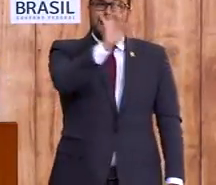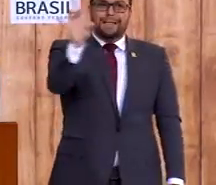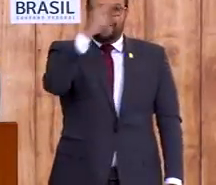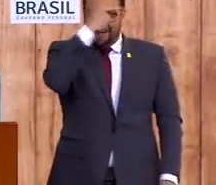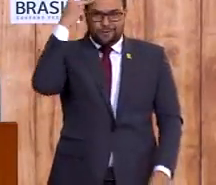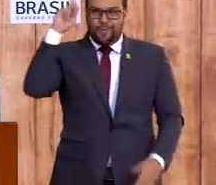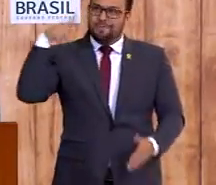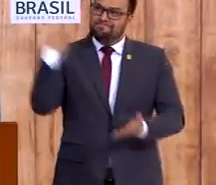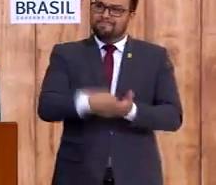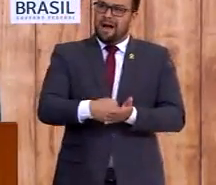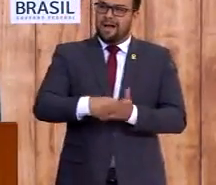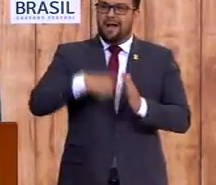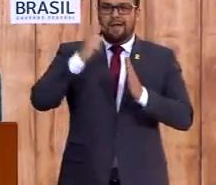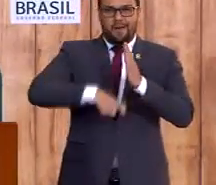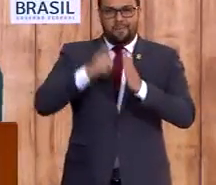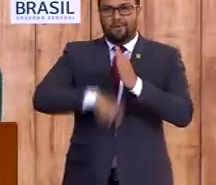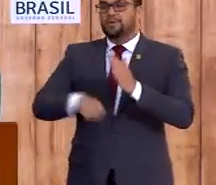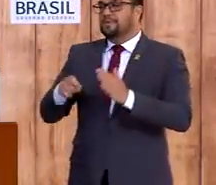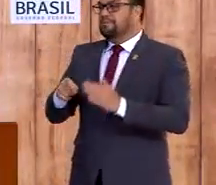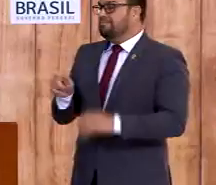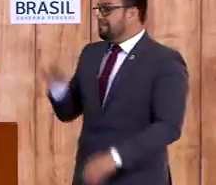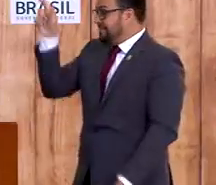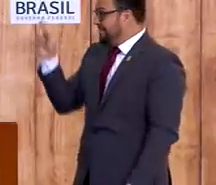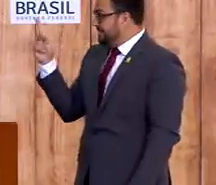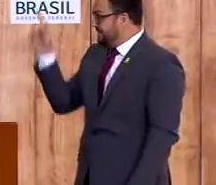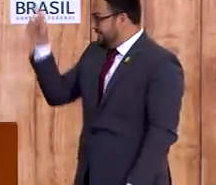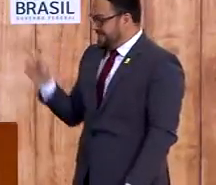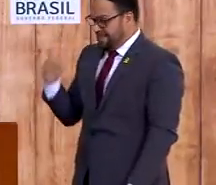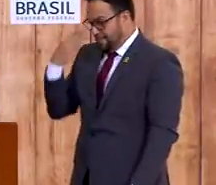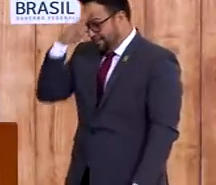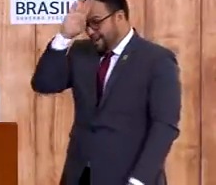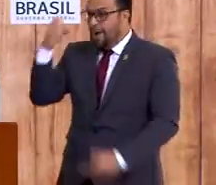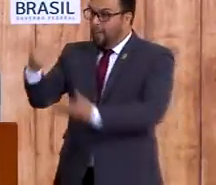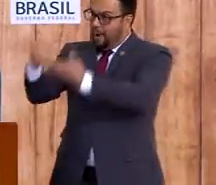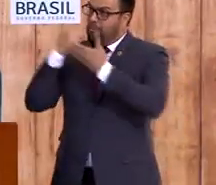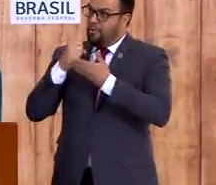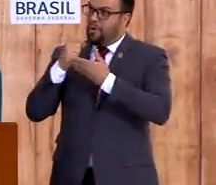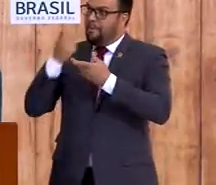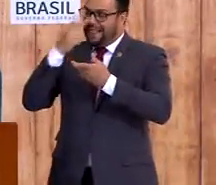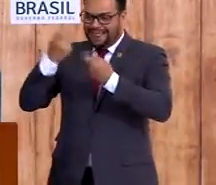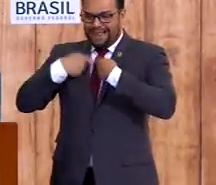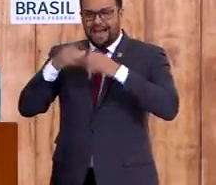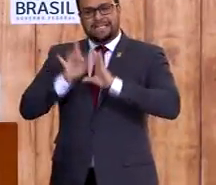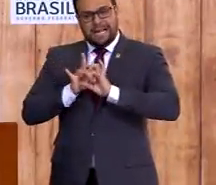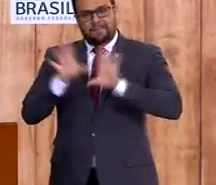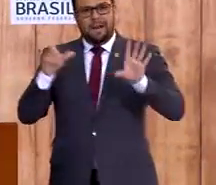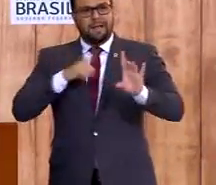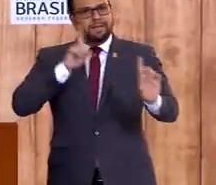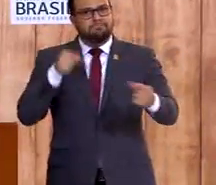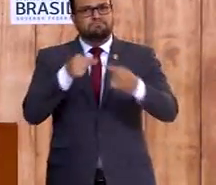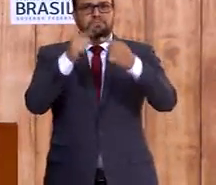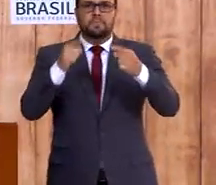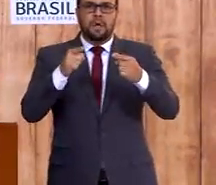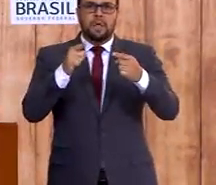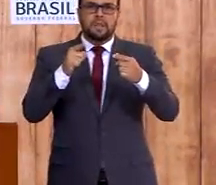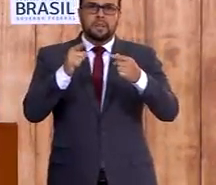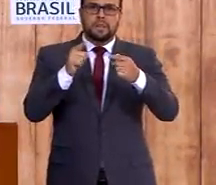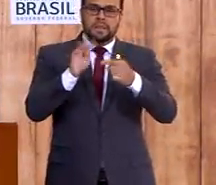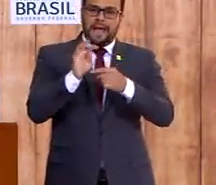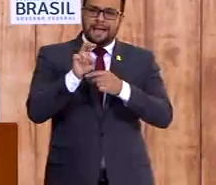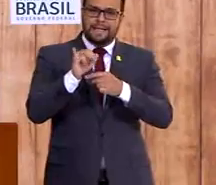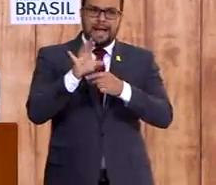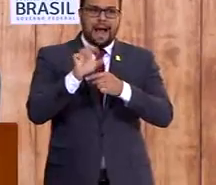Então o senhor com esse apoio nos permite trabalhar com técnica dentro da legalidade